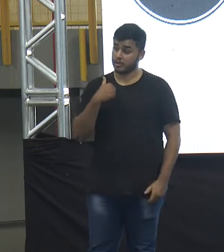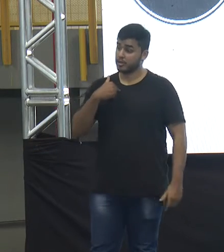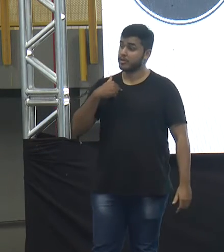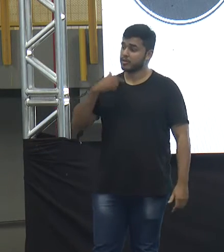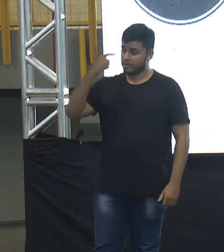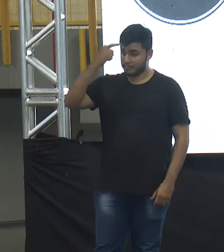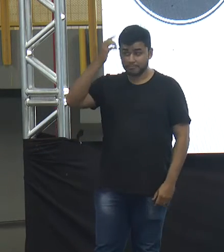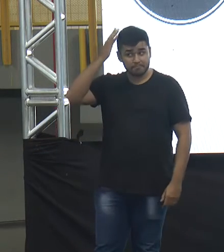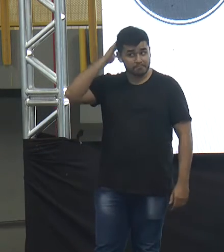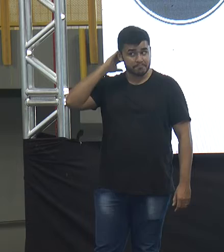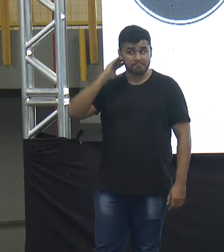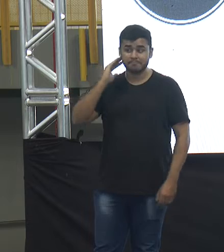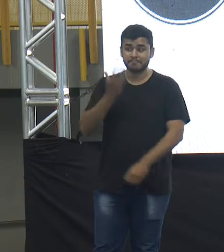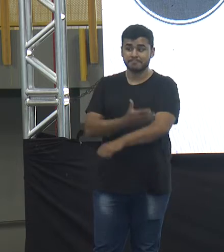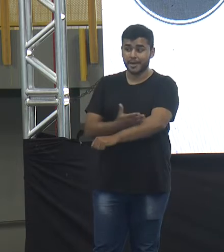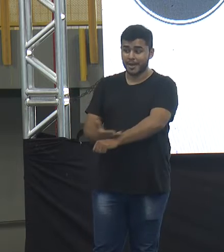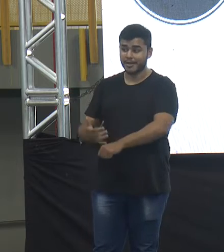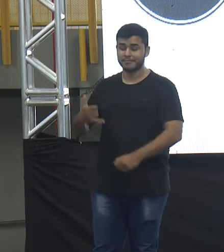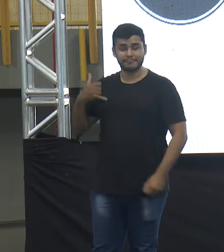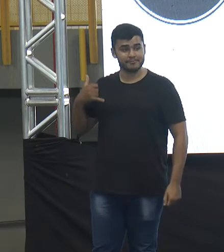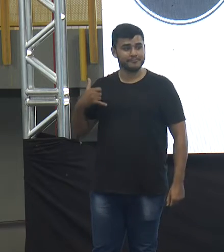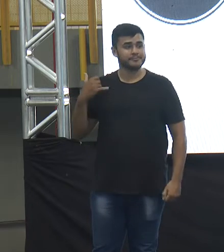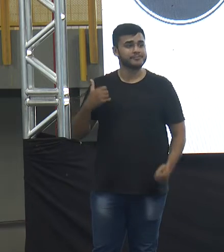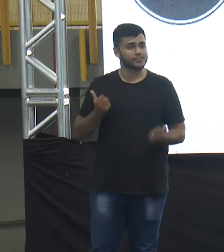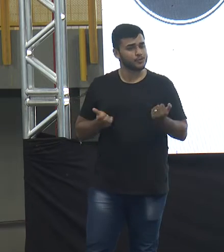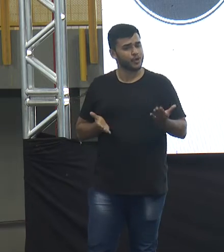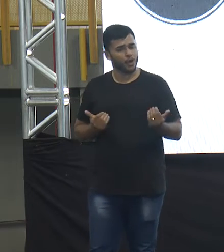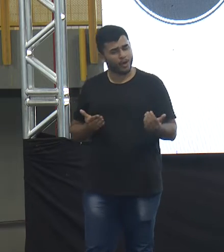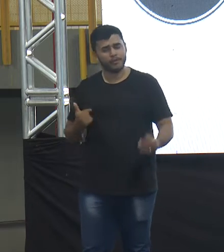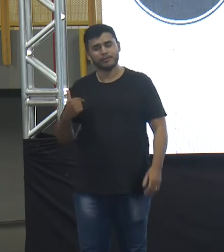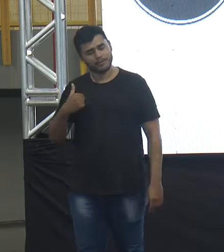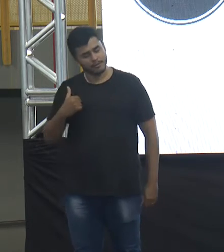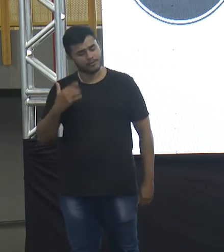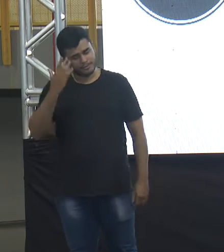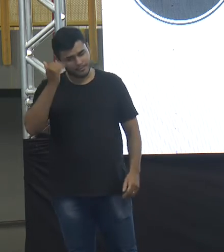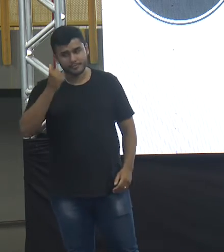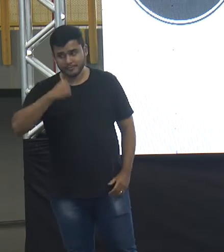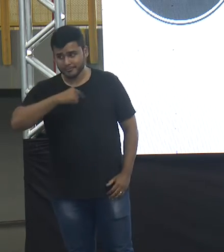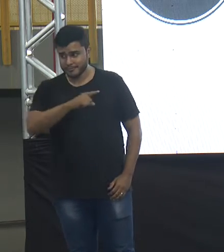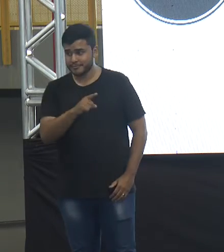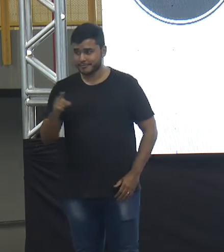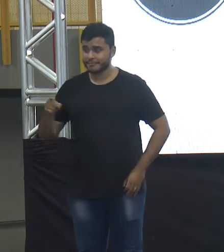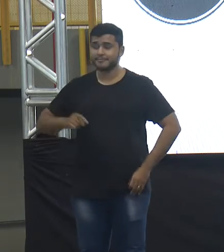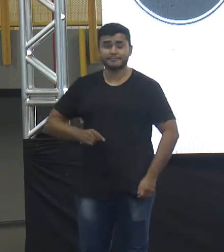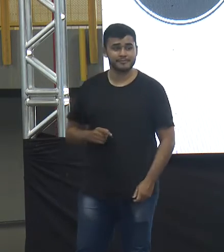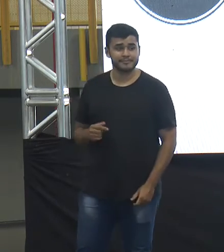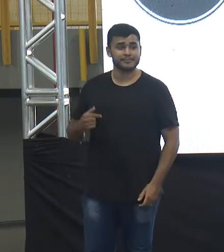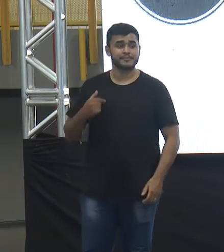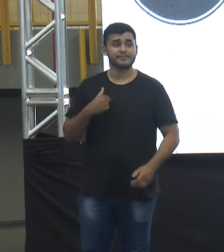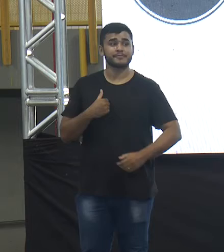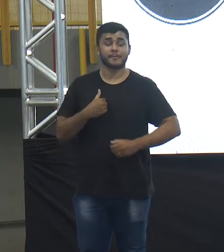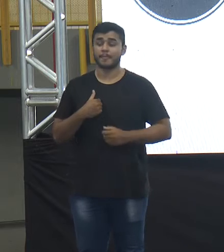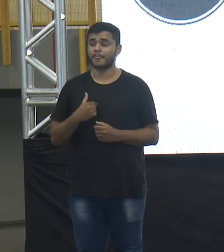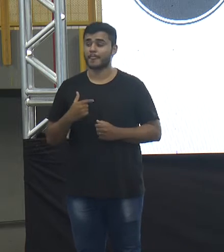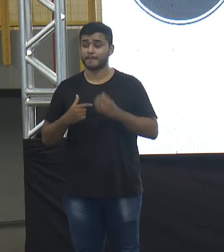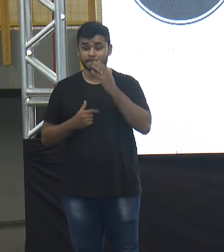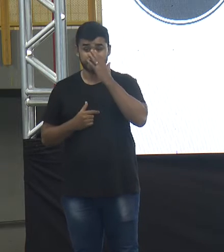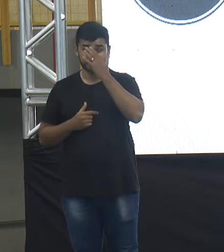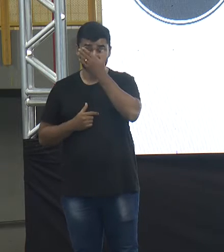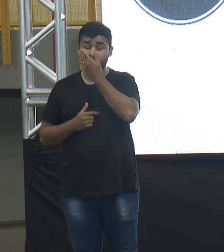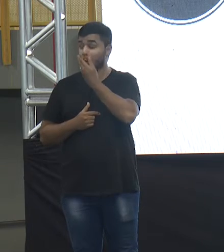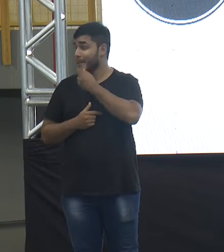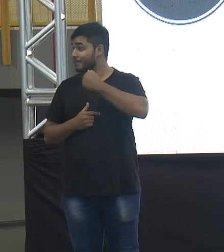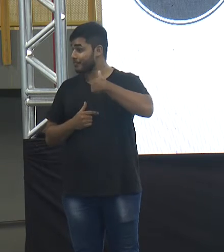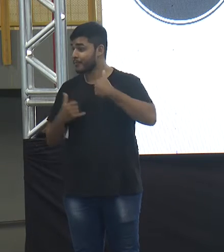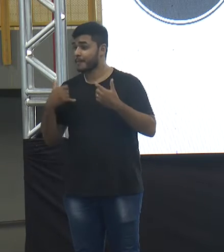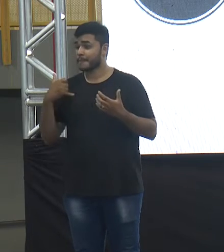cabelos brancos, né? Apesar de ser muito novo, né? Ou seja, tem os cabelos brancos, mas é novinho, mas mesmo